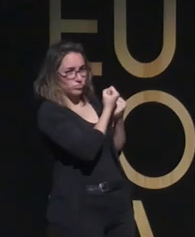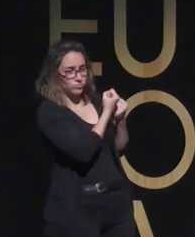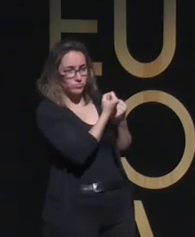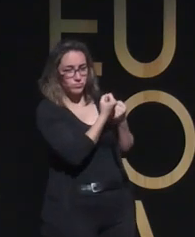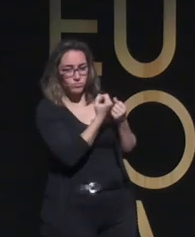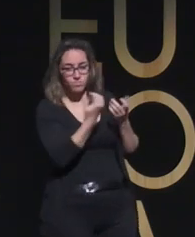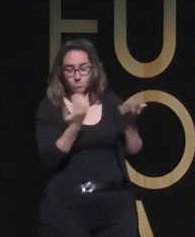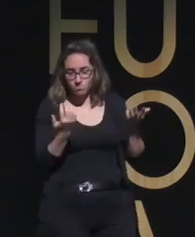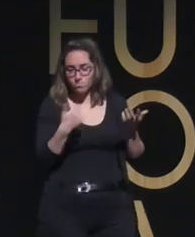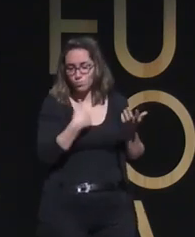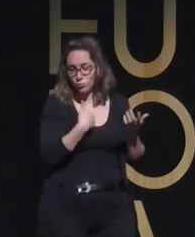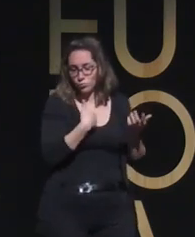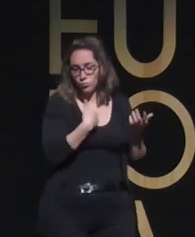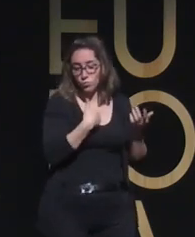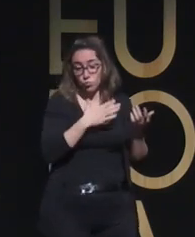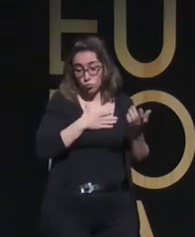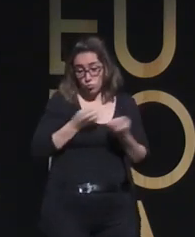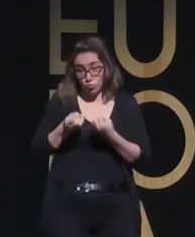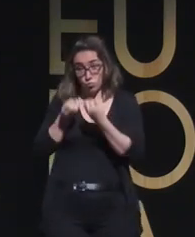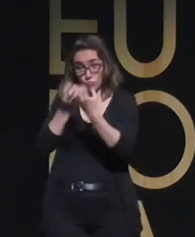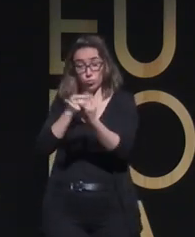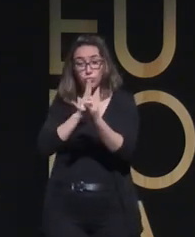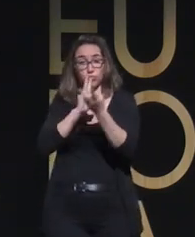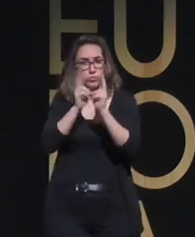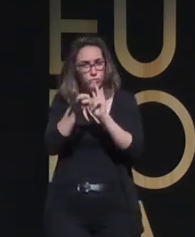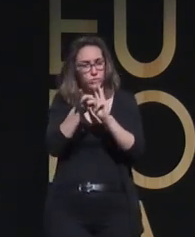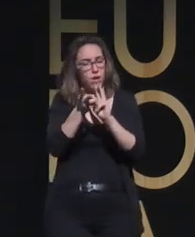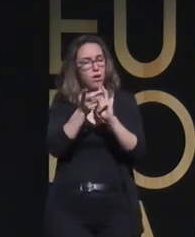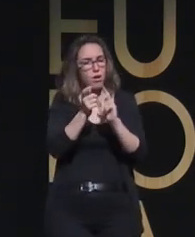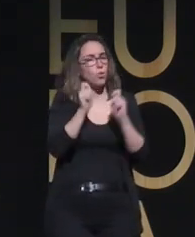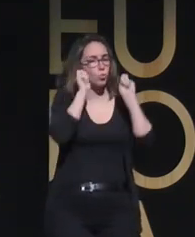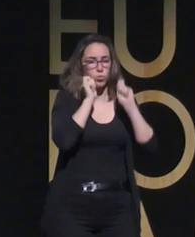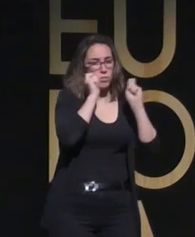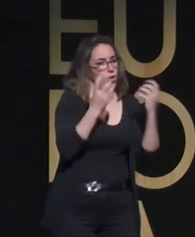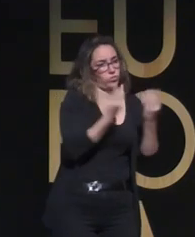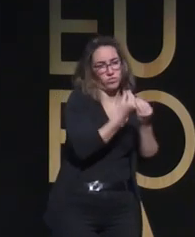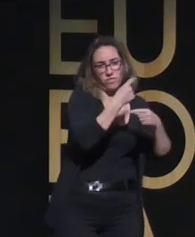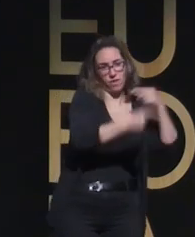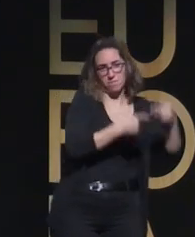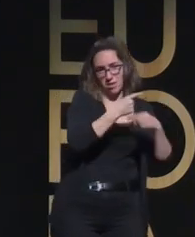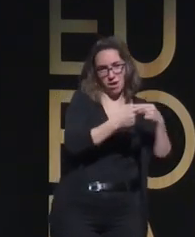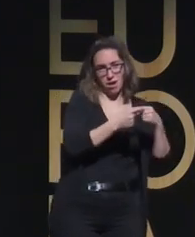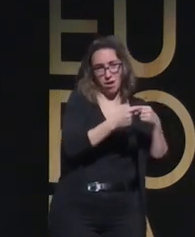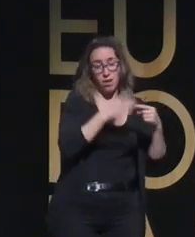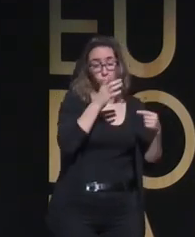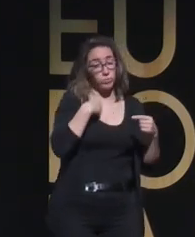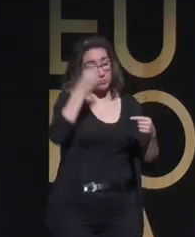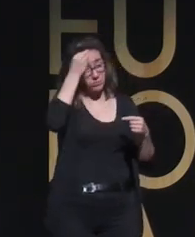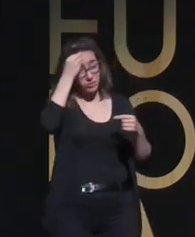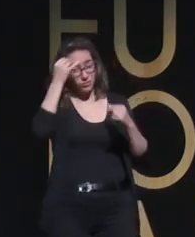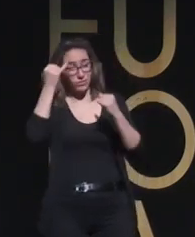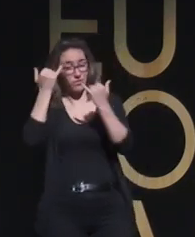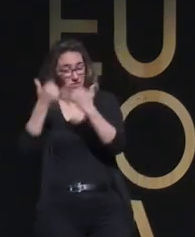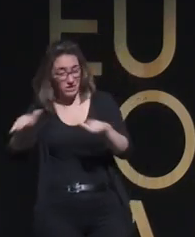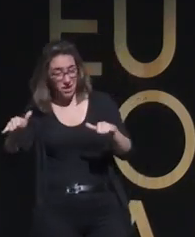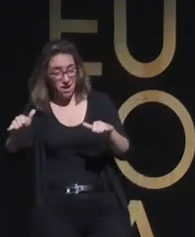cuerpo, yo te diría que haga cumpleaños con la familia. O sea, directamente. Porque creo que una fiesta, creo que es más una necesidad